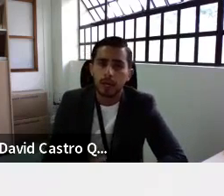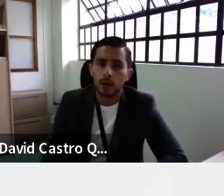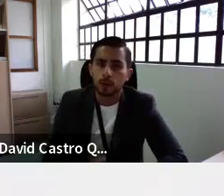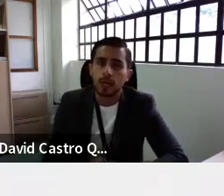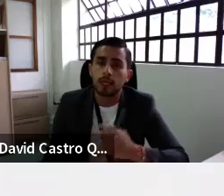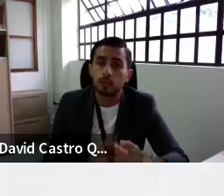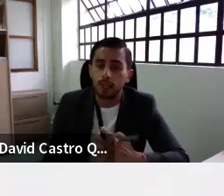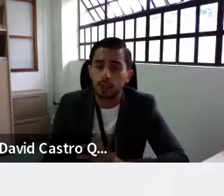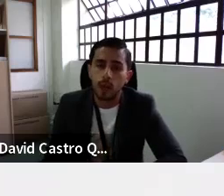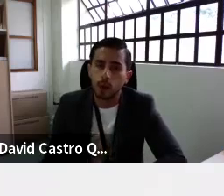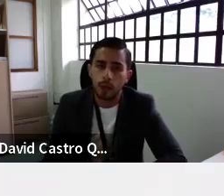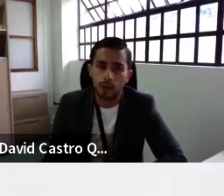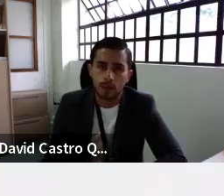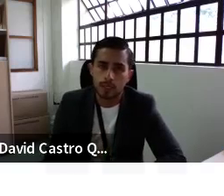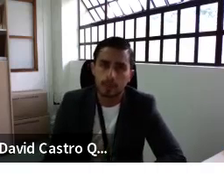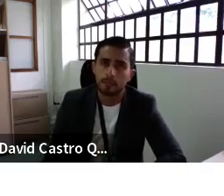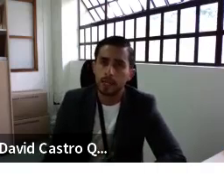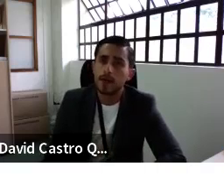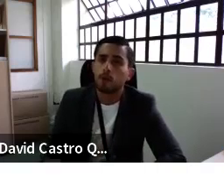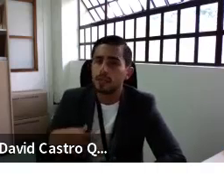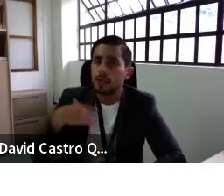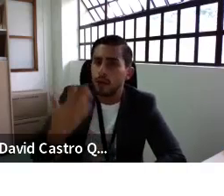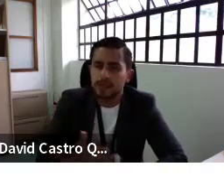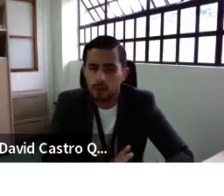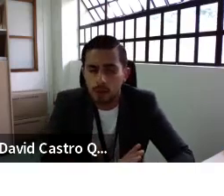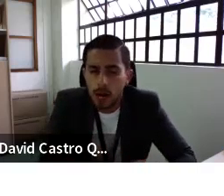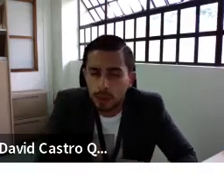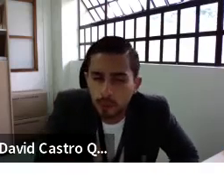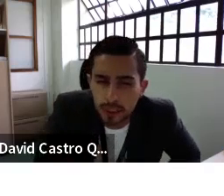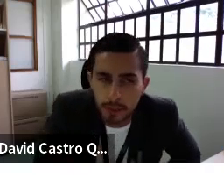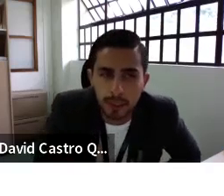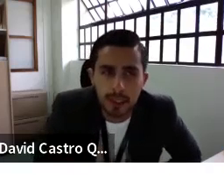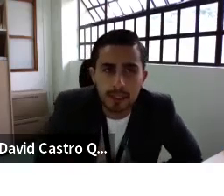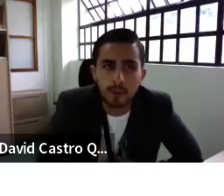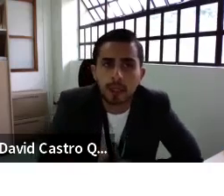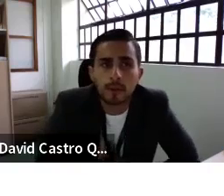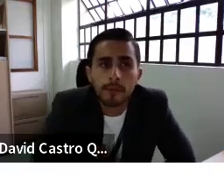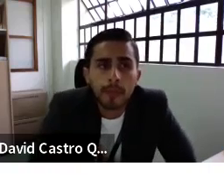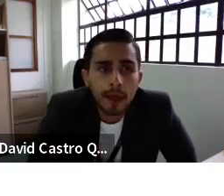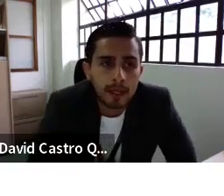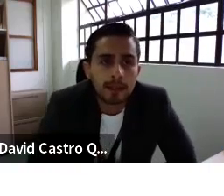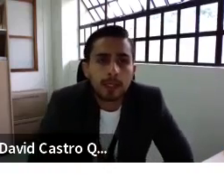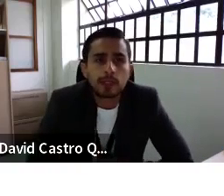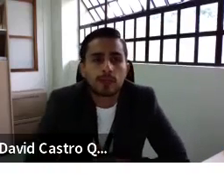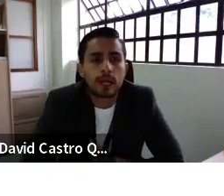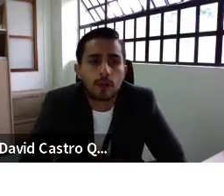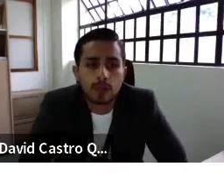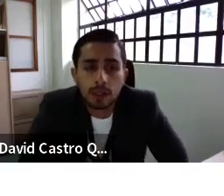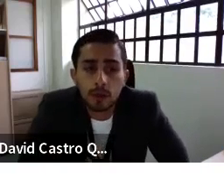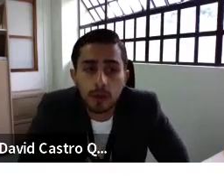como tarea muy articulada con la docencia también pues en lo que estamos trabajando pues fuertemente en este momento entender entonces que el conocimiento no